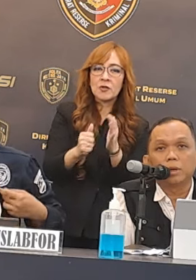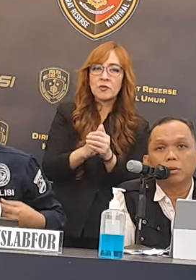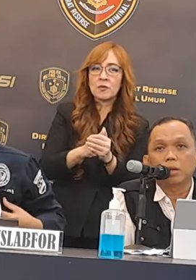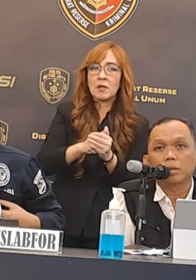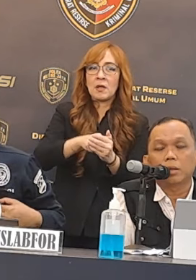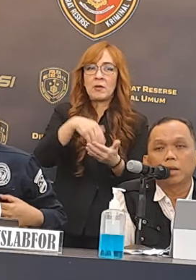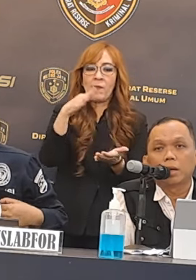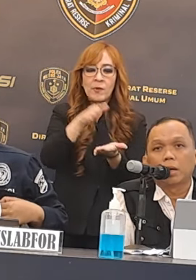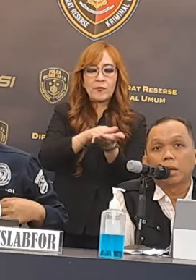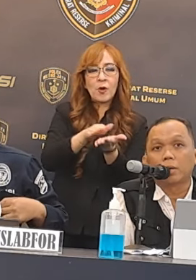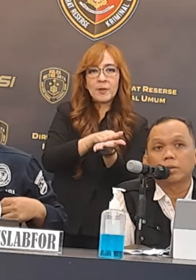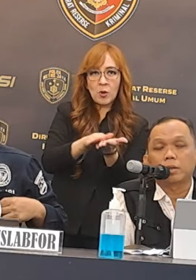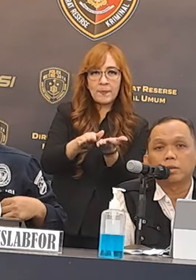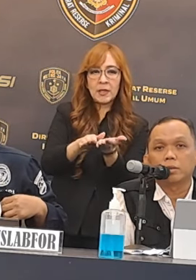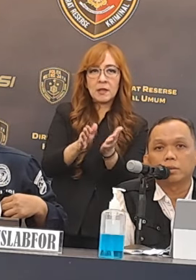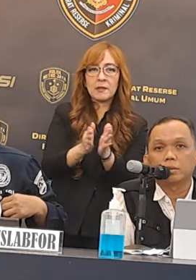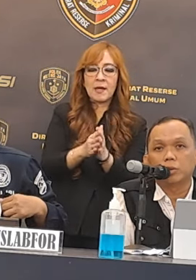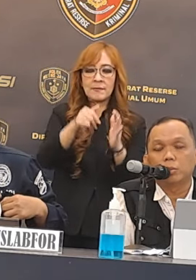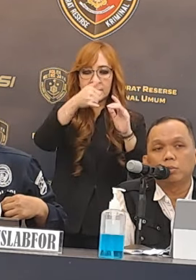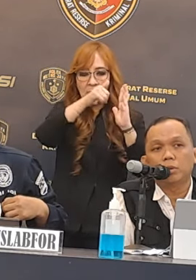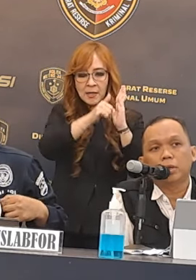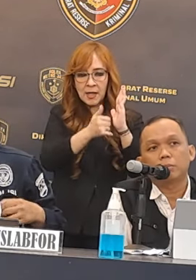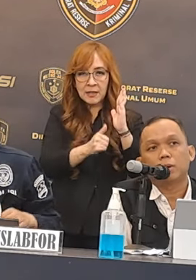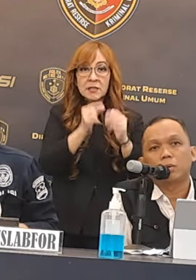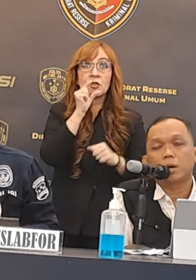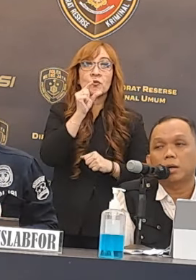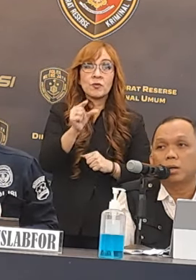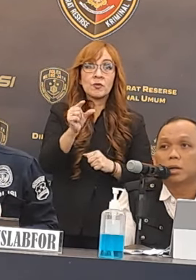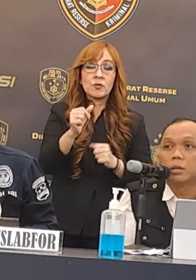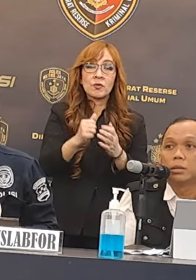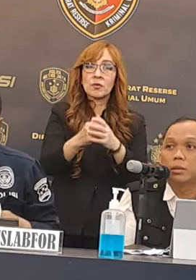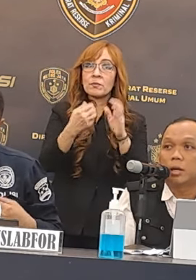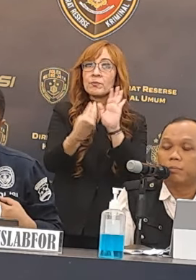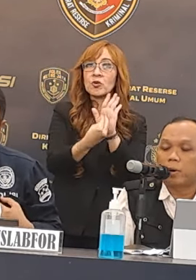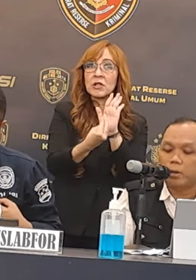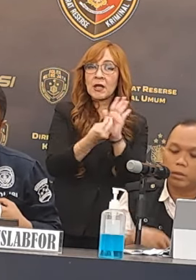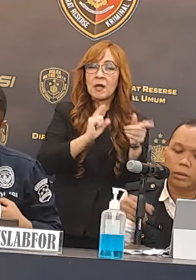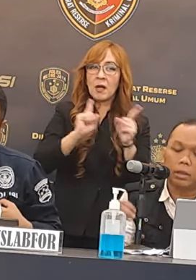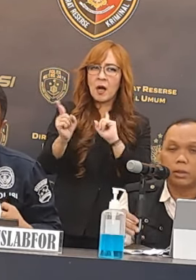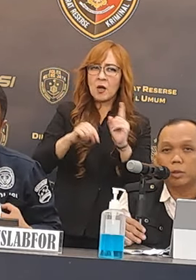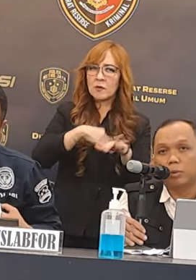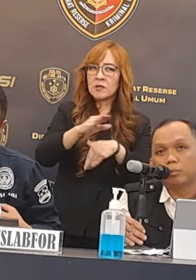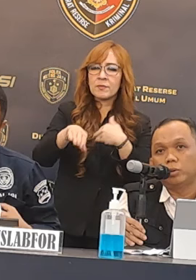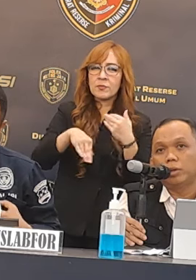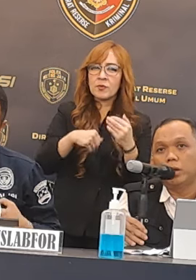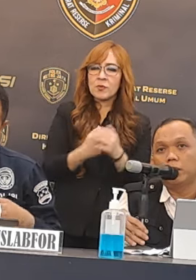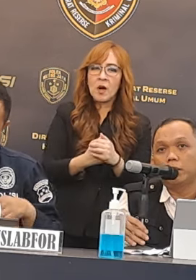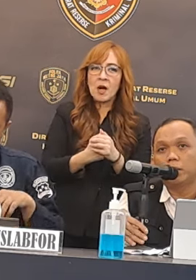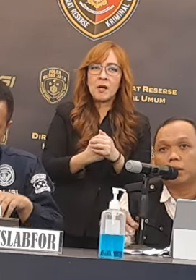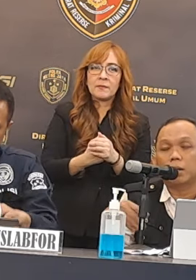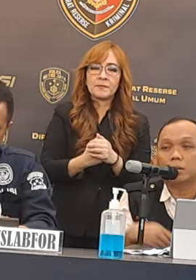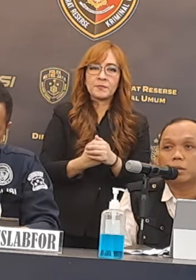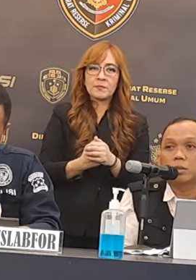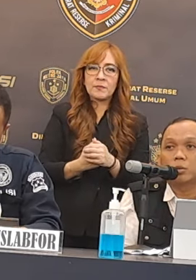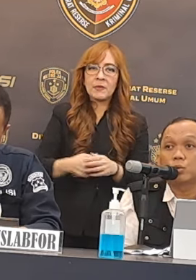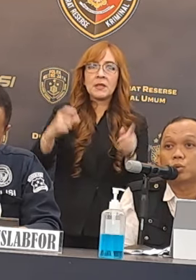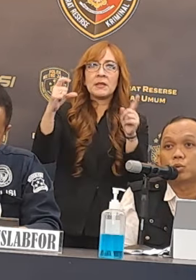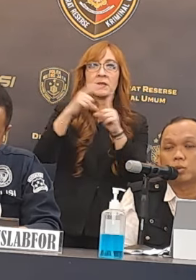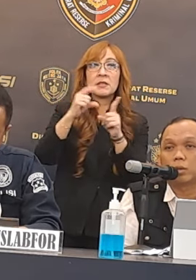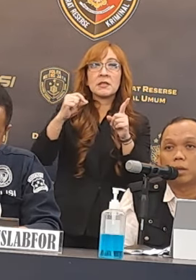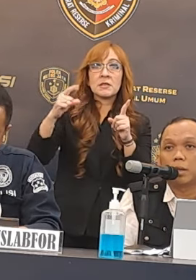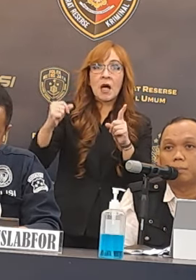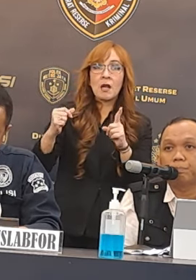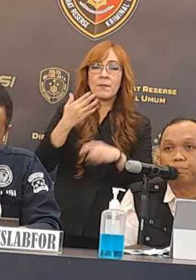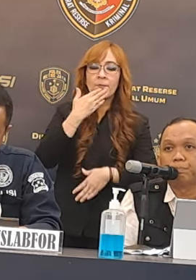dan kami lakukan hash analisis untuk membuktikan bahwa setiap file digital itu mempunyai karakteristik